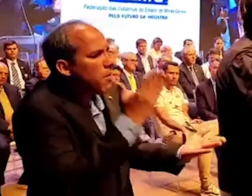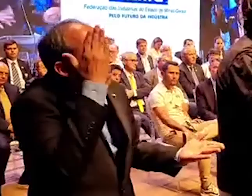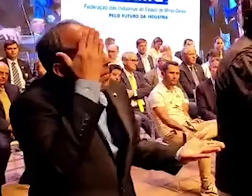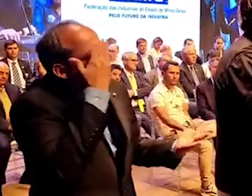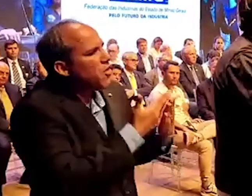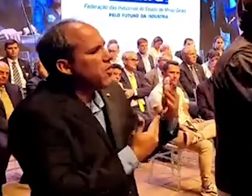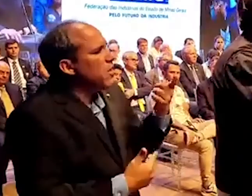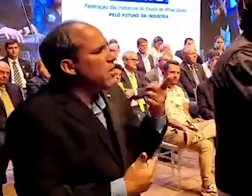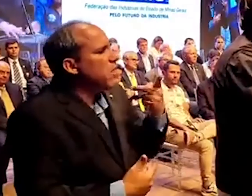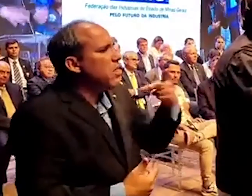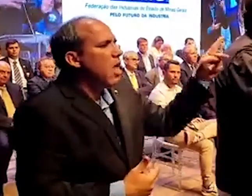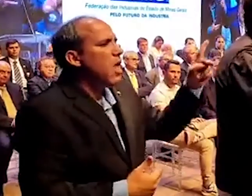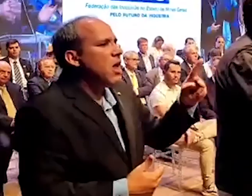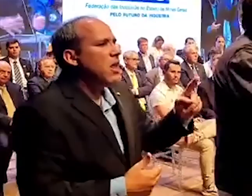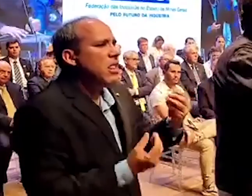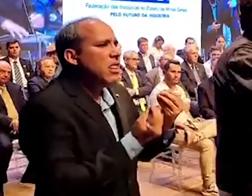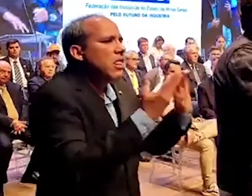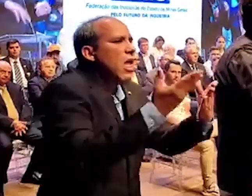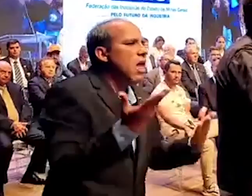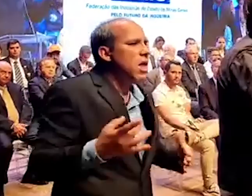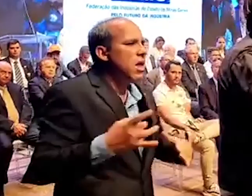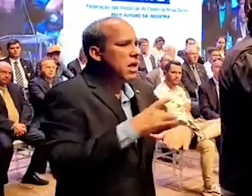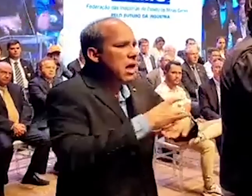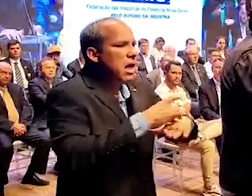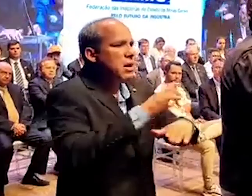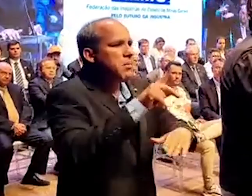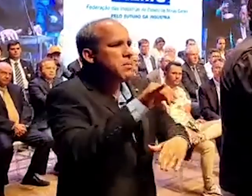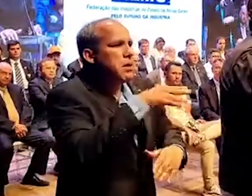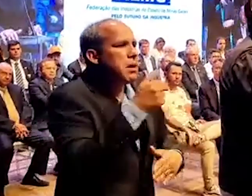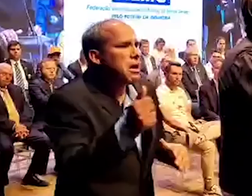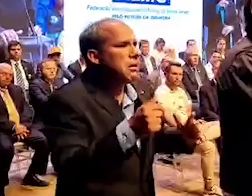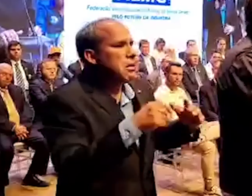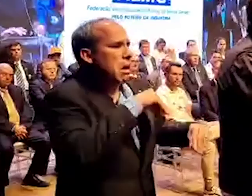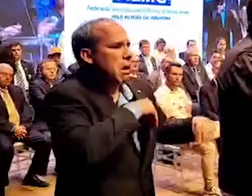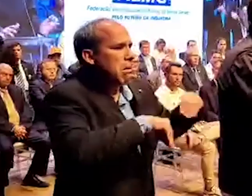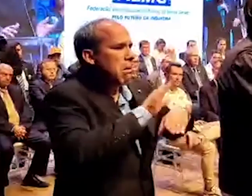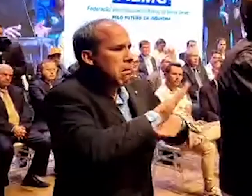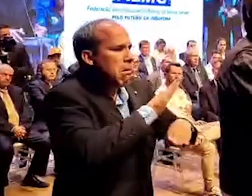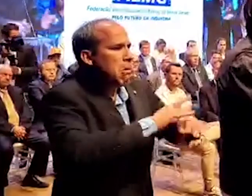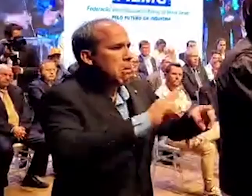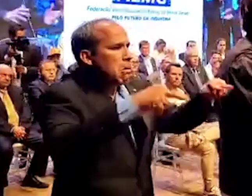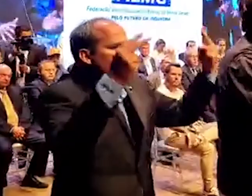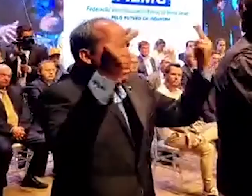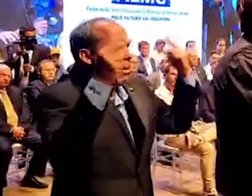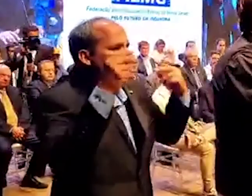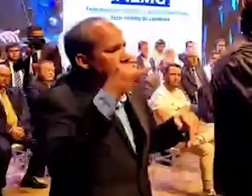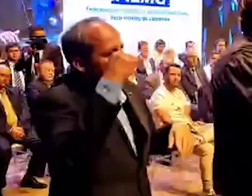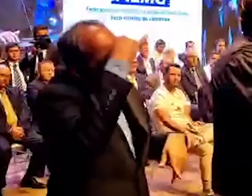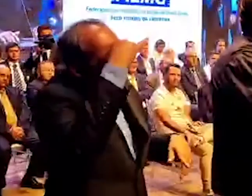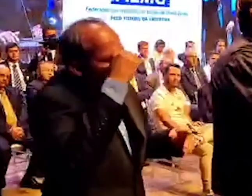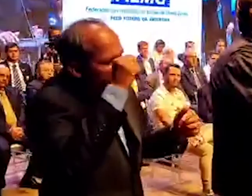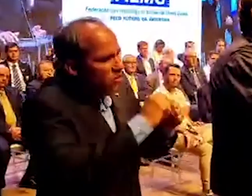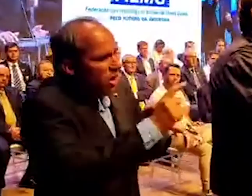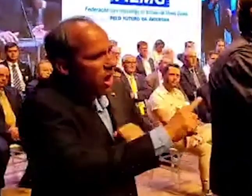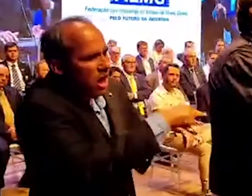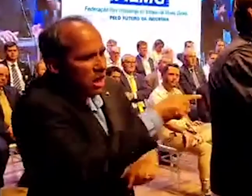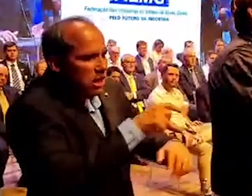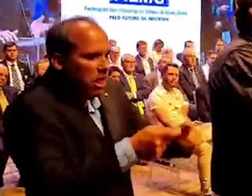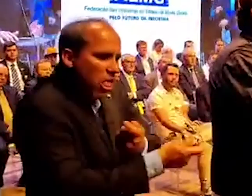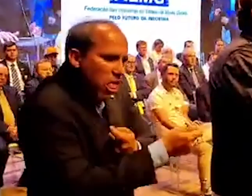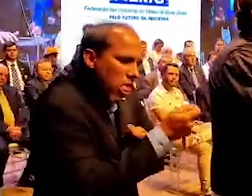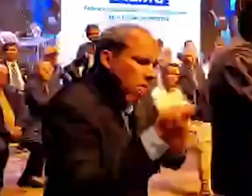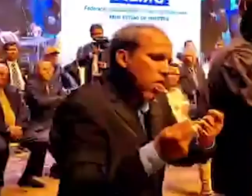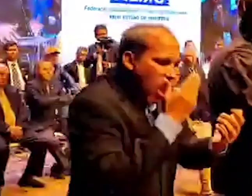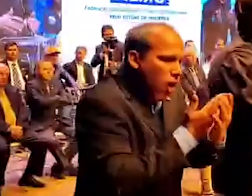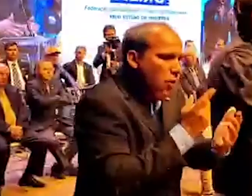promessas mirabolantes de picanha e auxílios estratosféricos. Se fosse possível, daríamos, mas sabemos